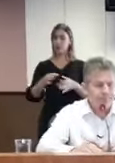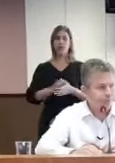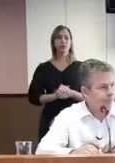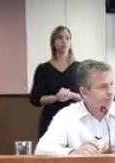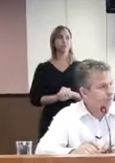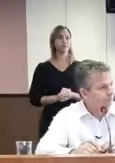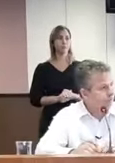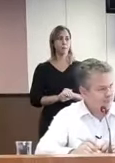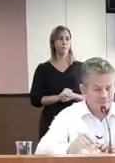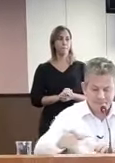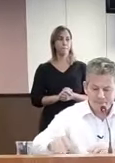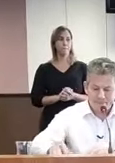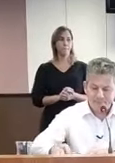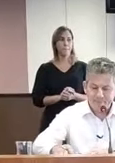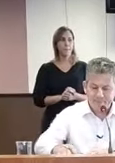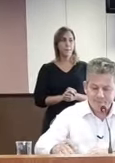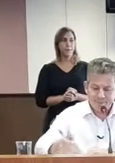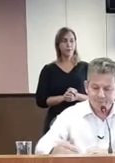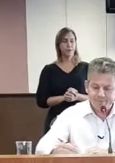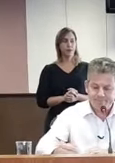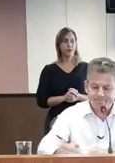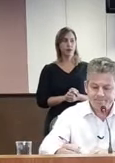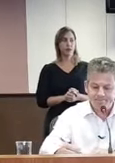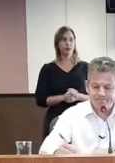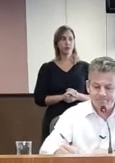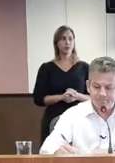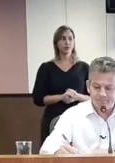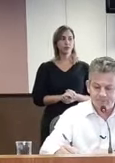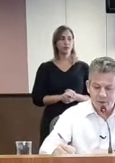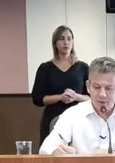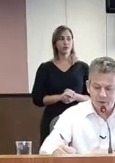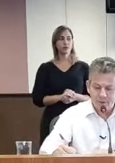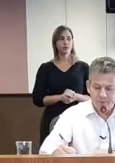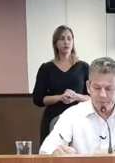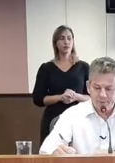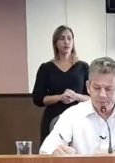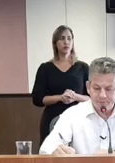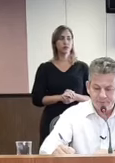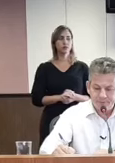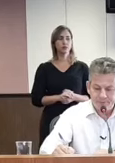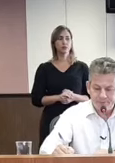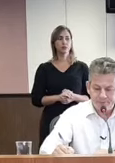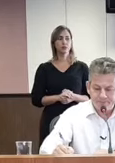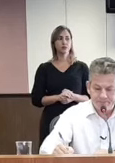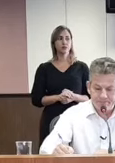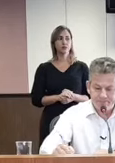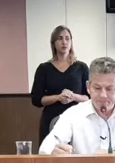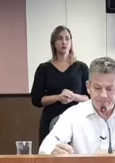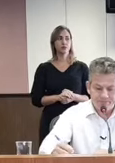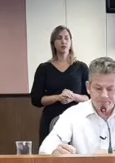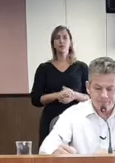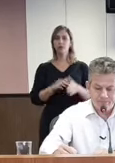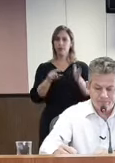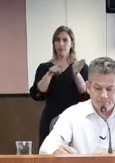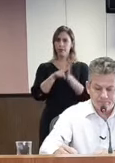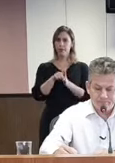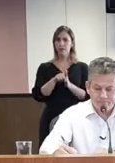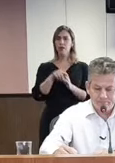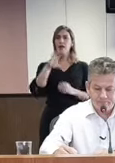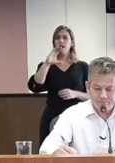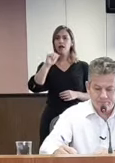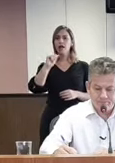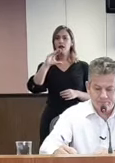Raiane Alves, o governador já respondeu essa pergunta. Júnior Campos, de Cáceres. Do Cáceres Notícia. Cáceres tem 26